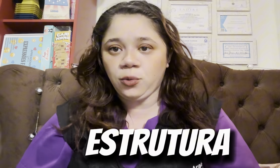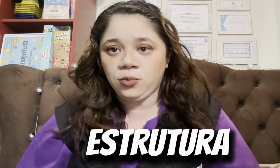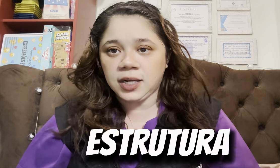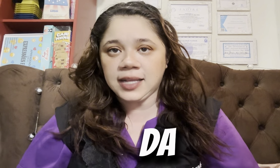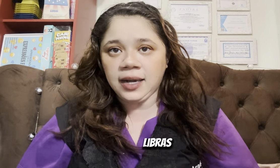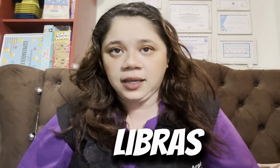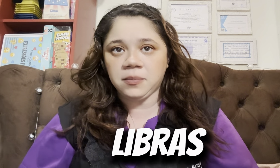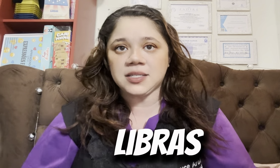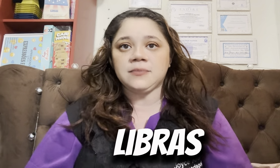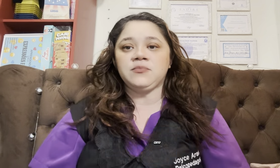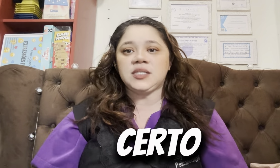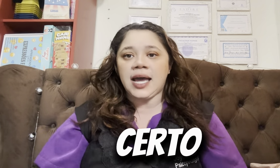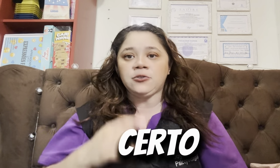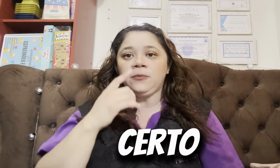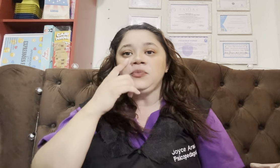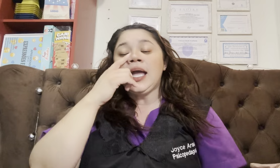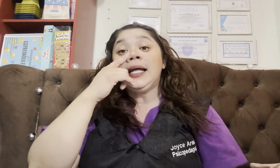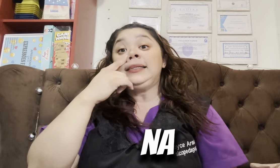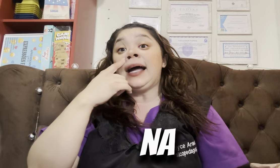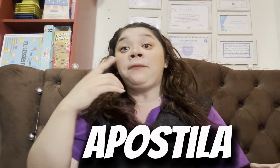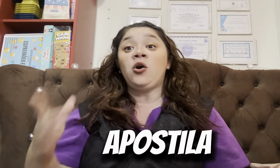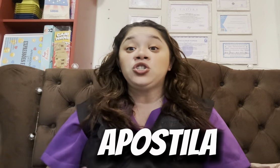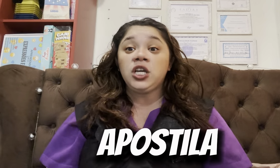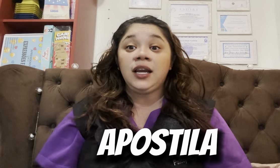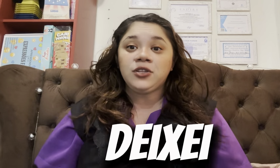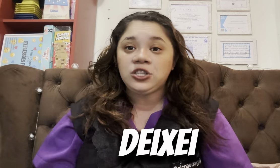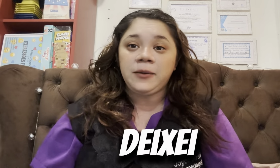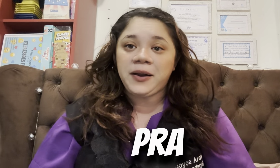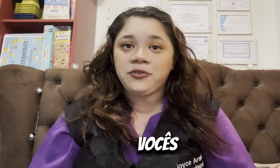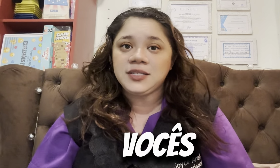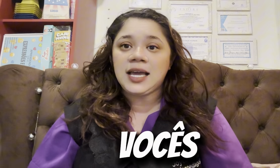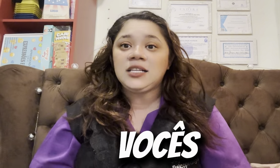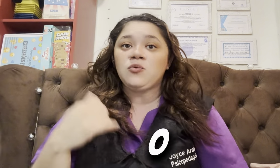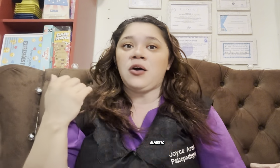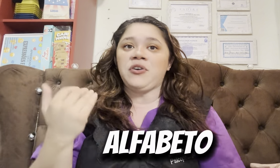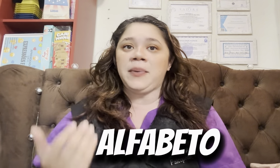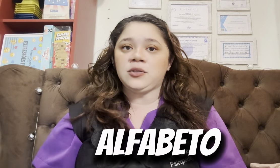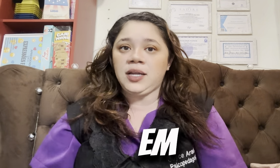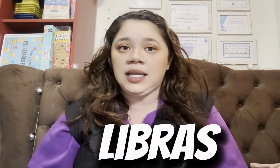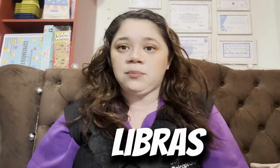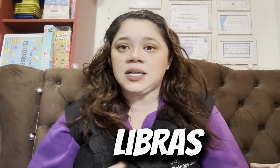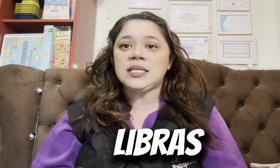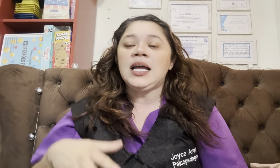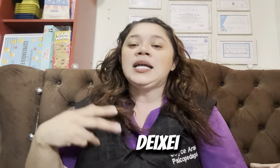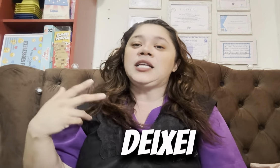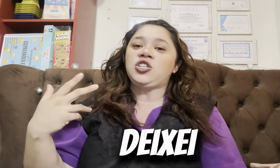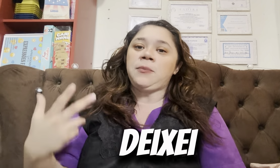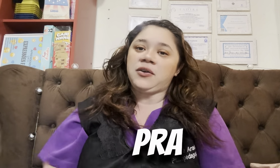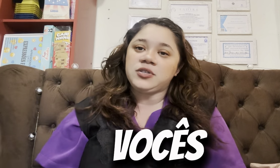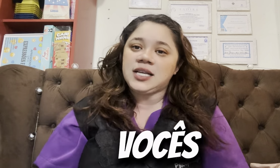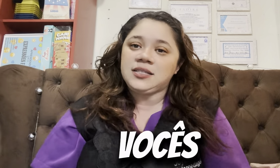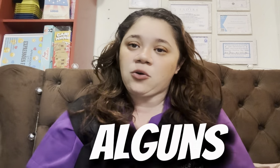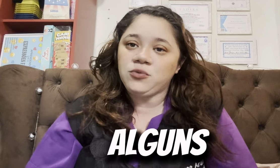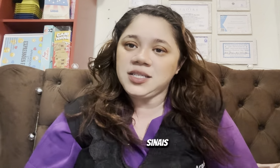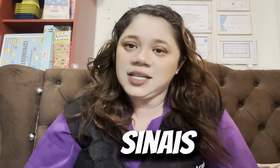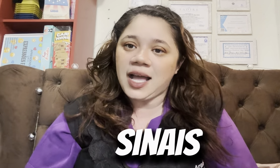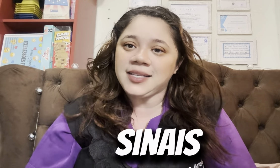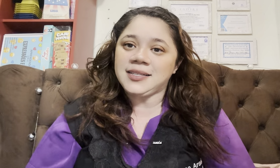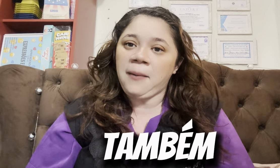estrutura da Libras, certo? Na apostila eu deixei para vocês o alfabeto em Libras, deixei para vocês alguns sinais